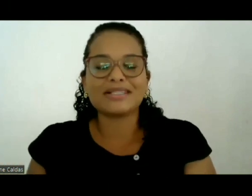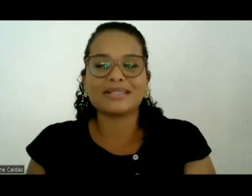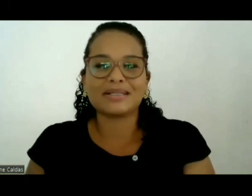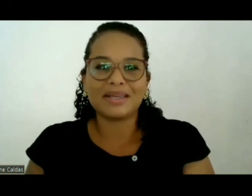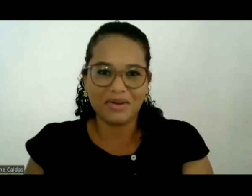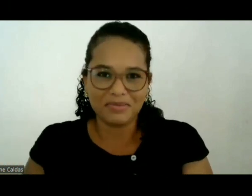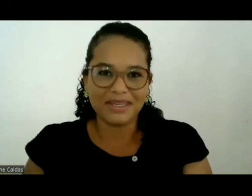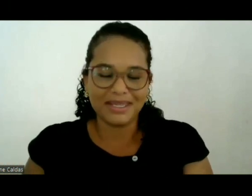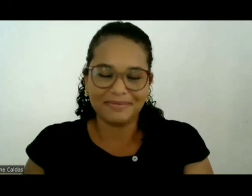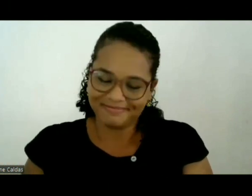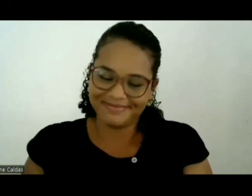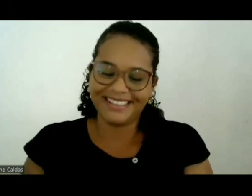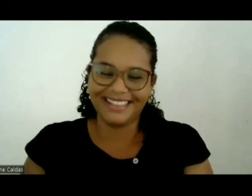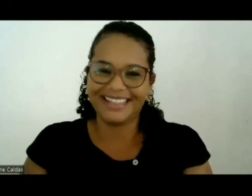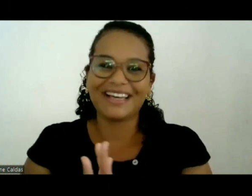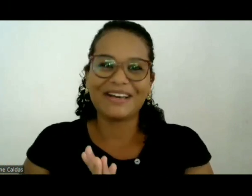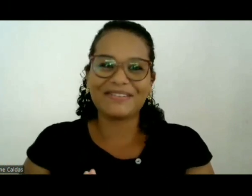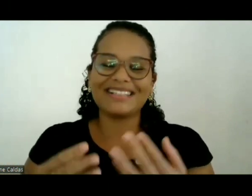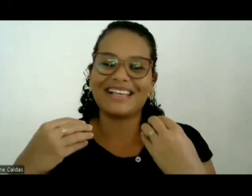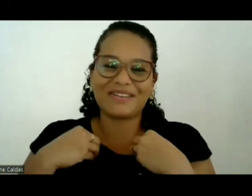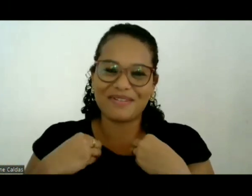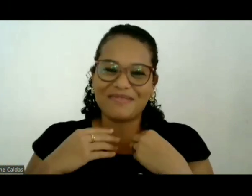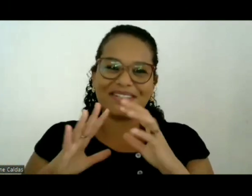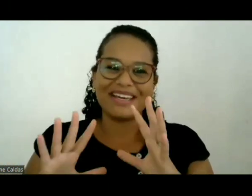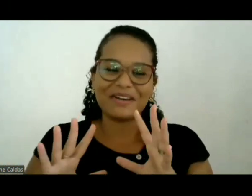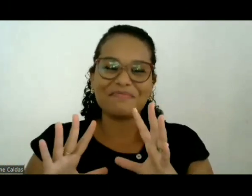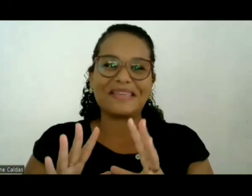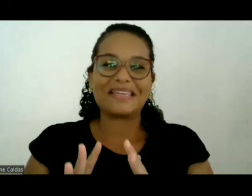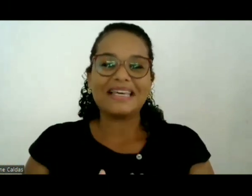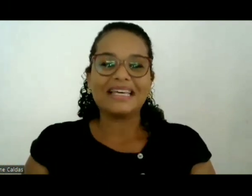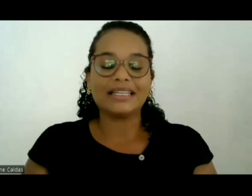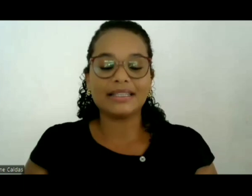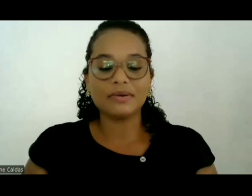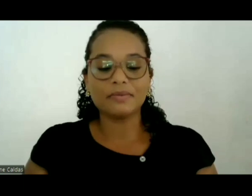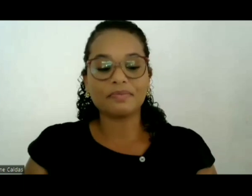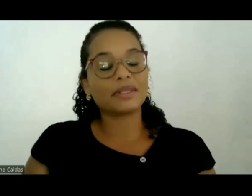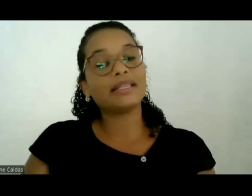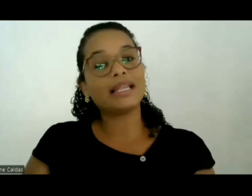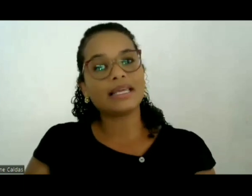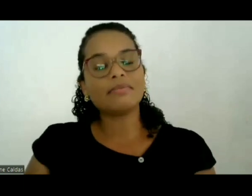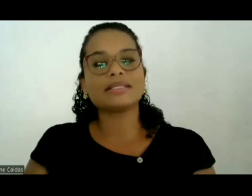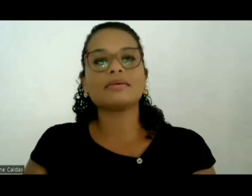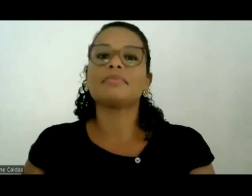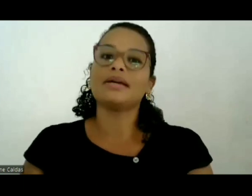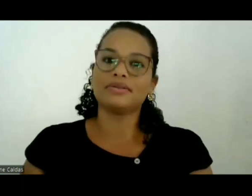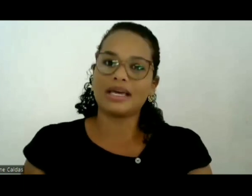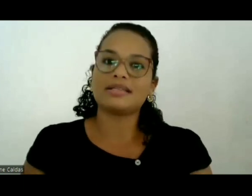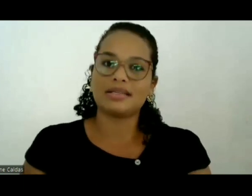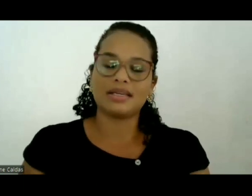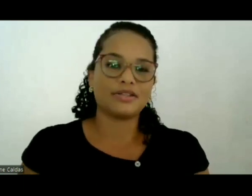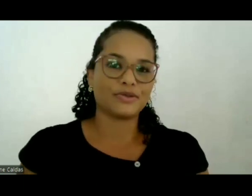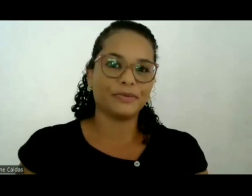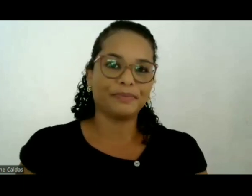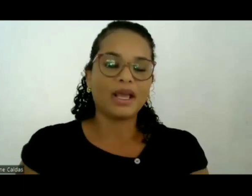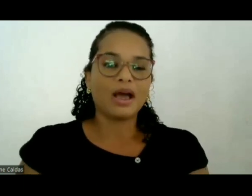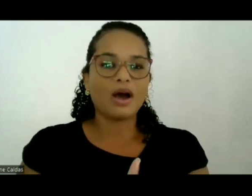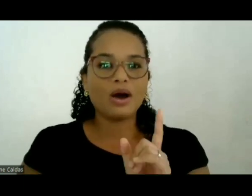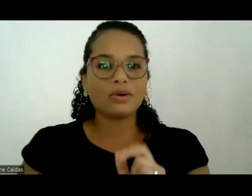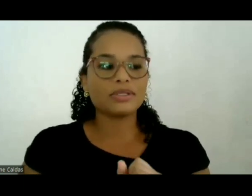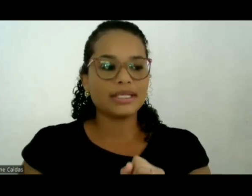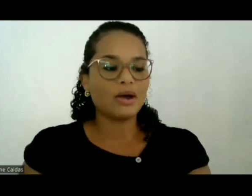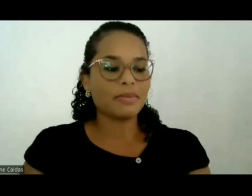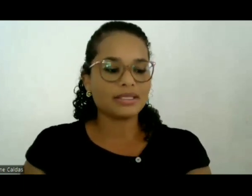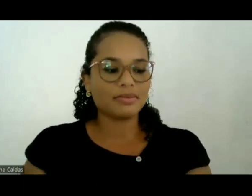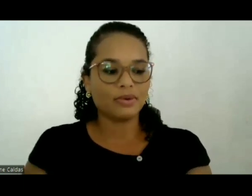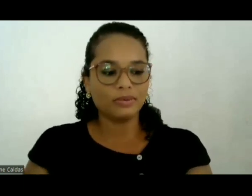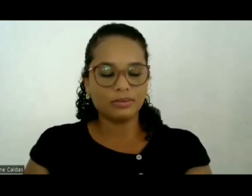mesma coisa que o aipim? Pois é, aqui para mim já é aipim. Então, na Libras também acontece isso.